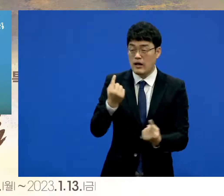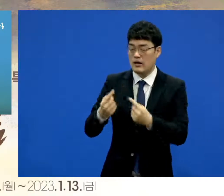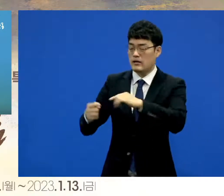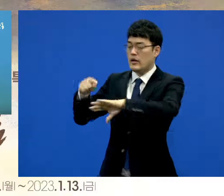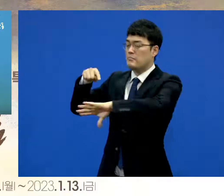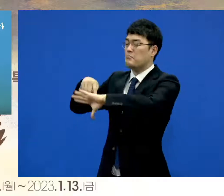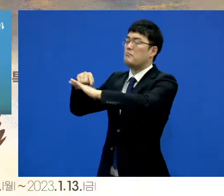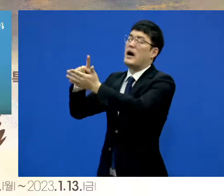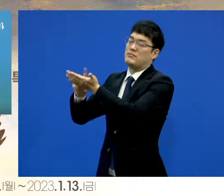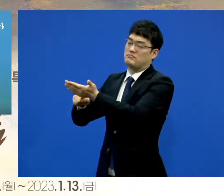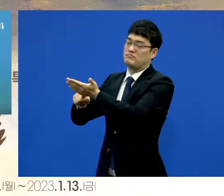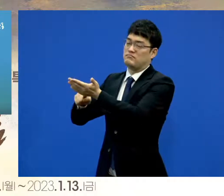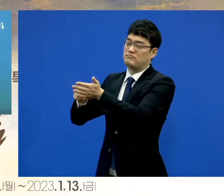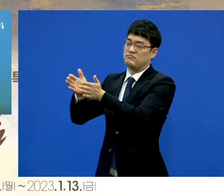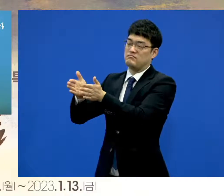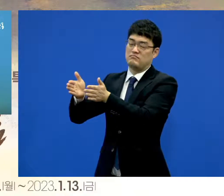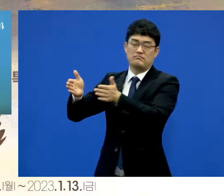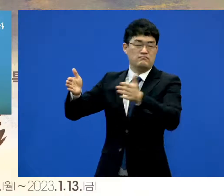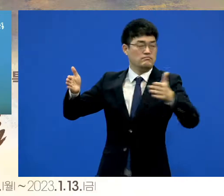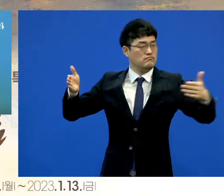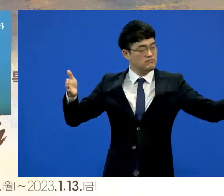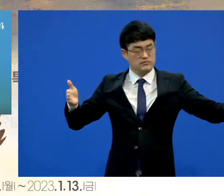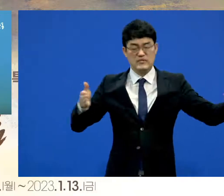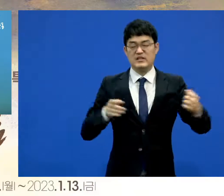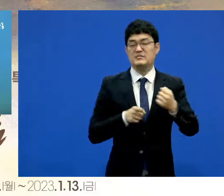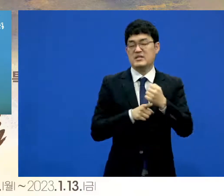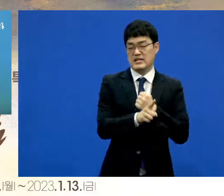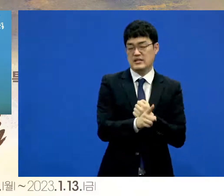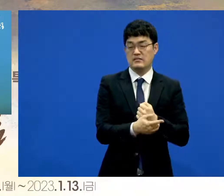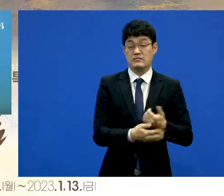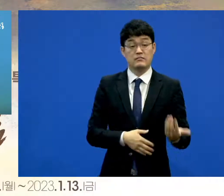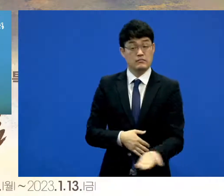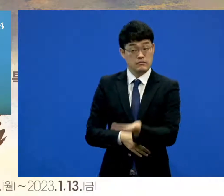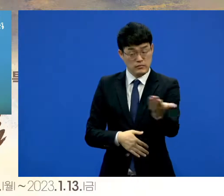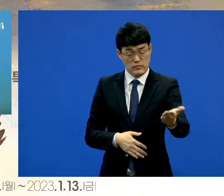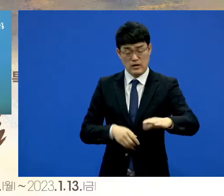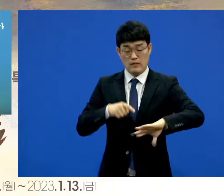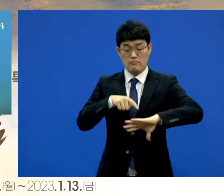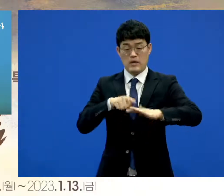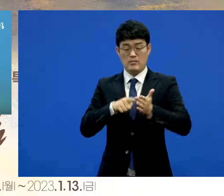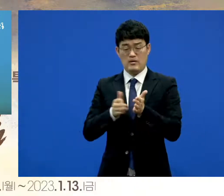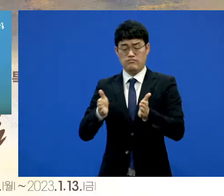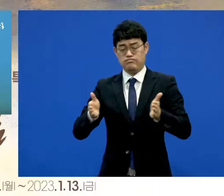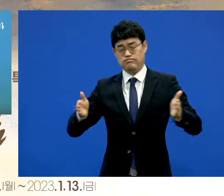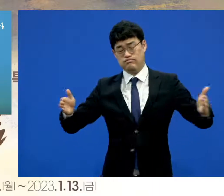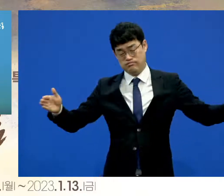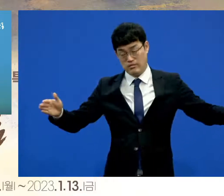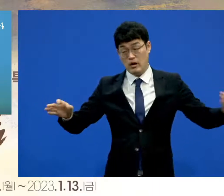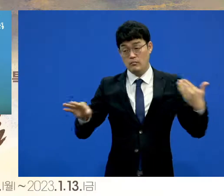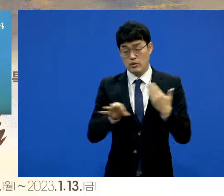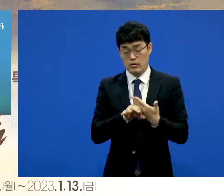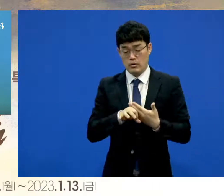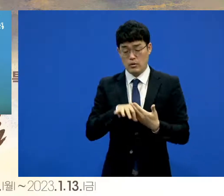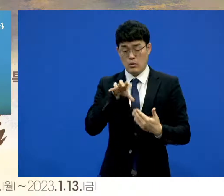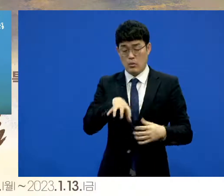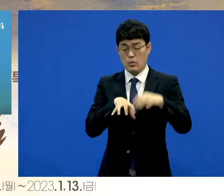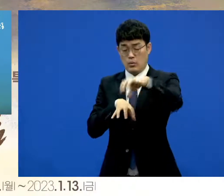마음이 멀어져 있으면 지금 해운대 살아도 먼 나라에 있는 것입니다. 교회 안에 들어와